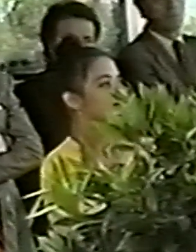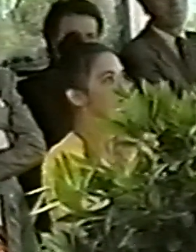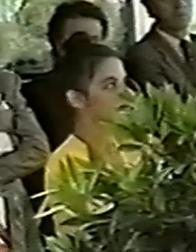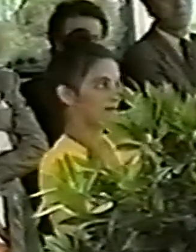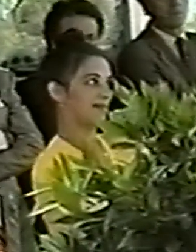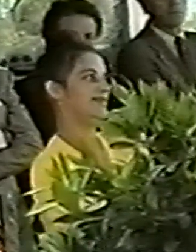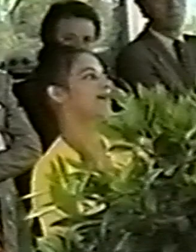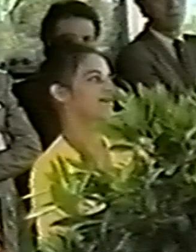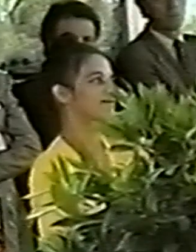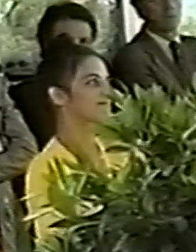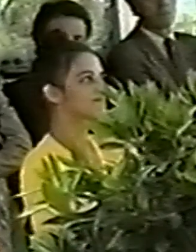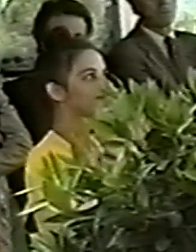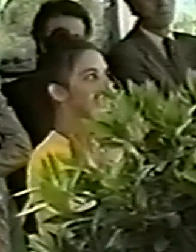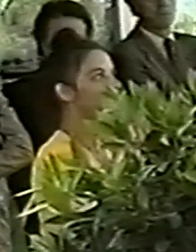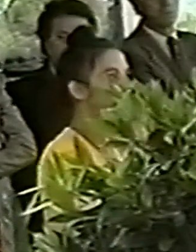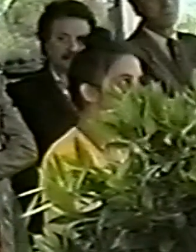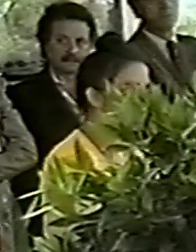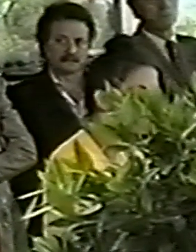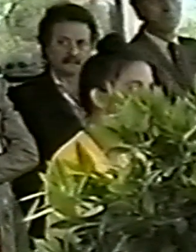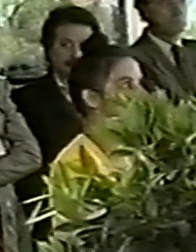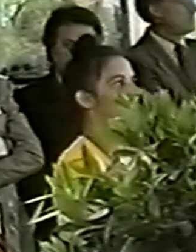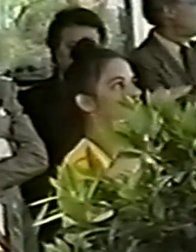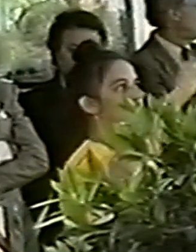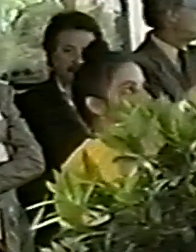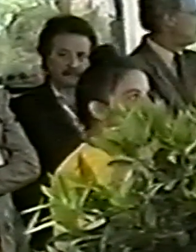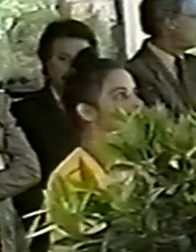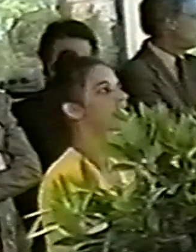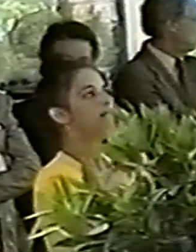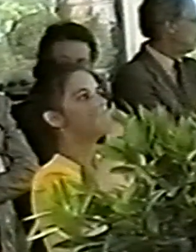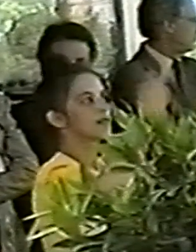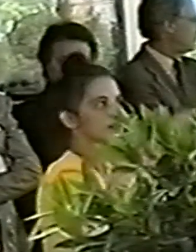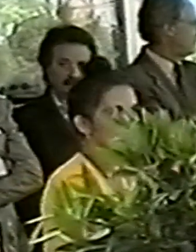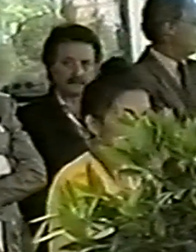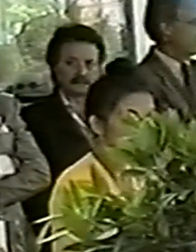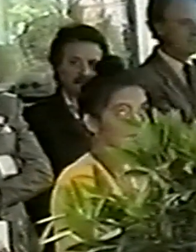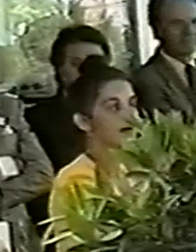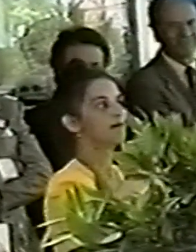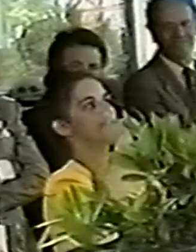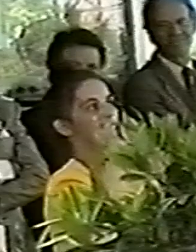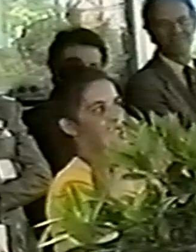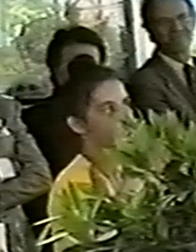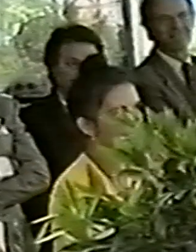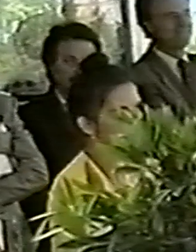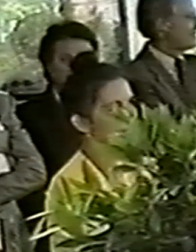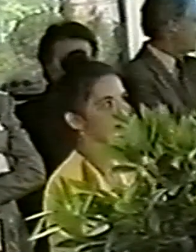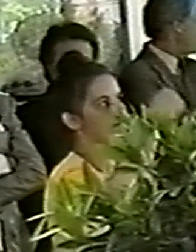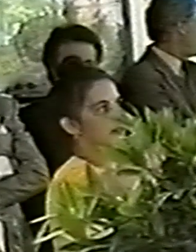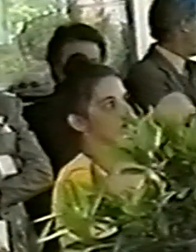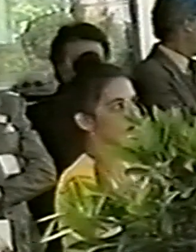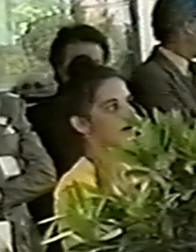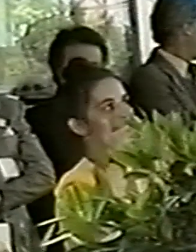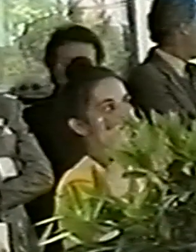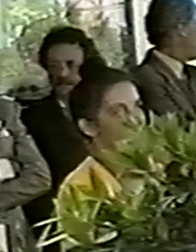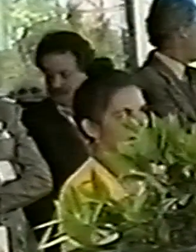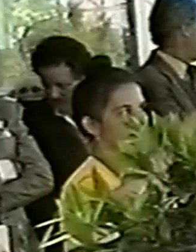qualité. Merci donc à Val-Exer, merci à ses commerçants, merci à Migros, merci à